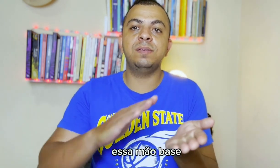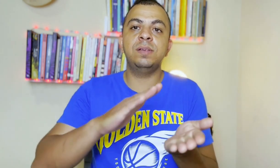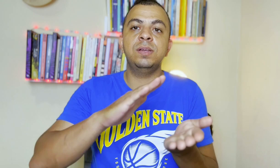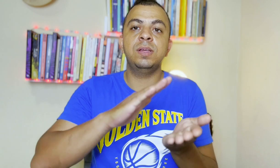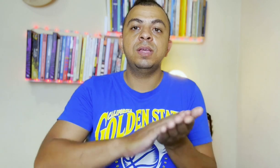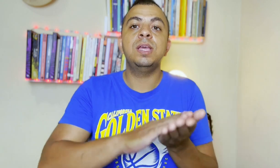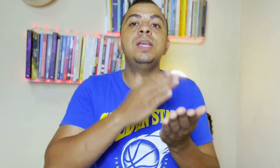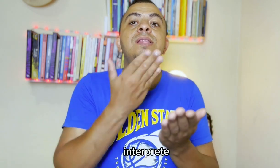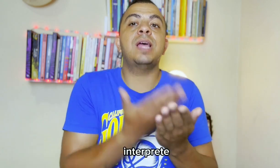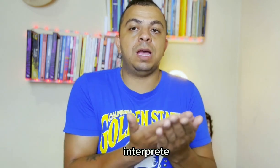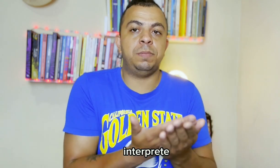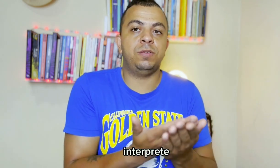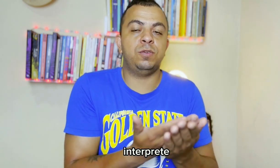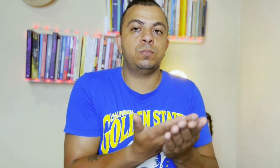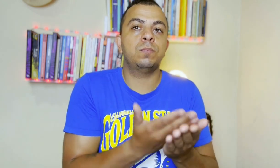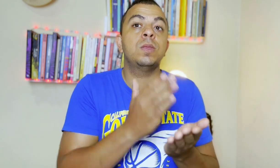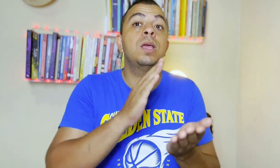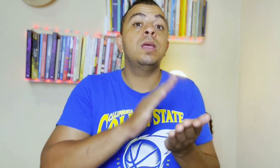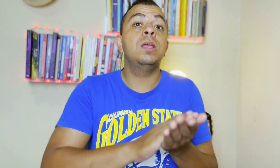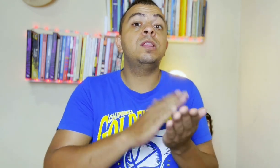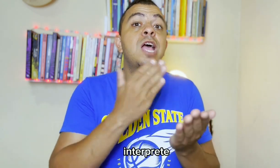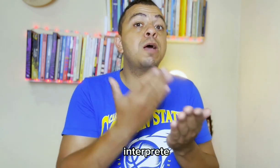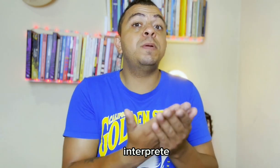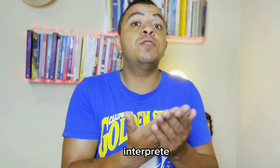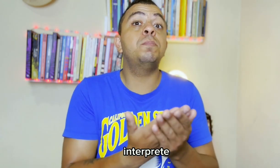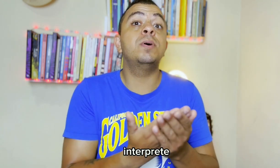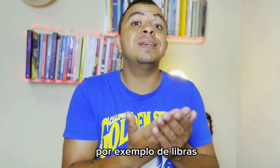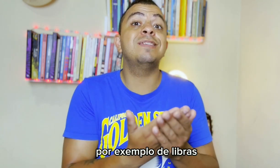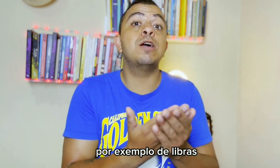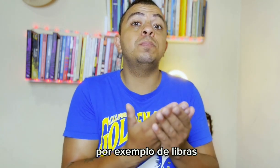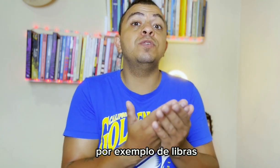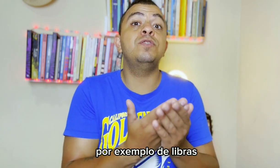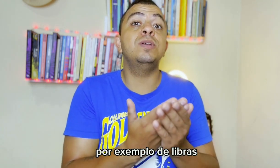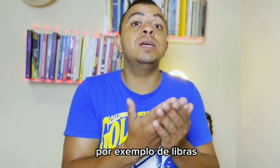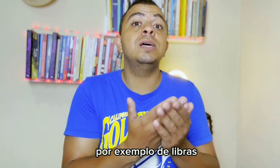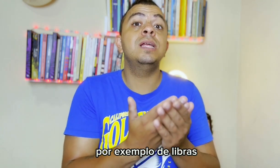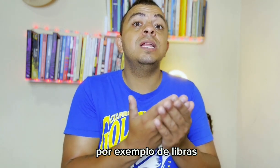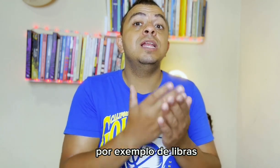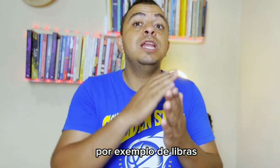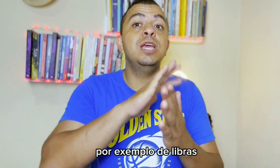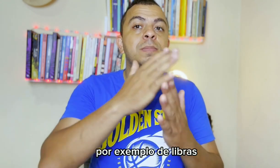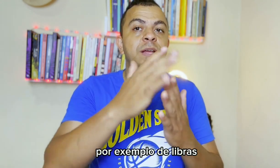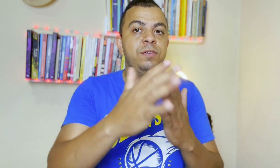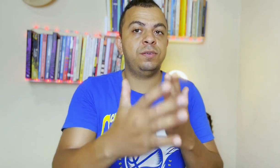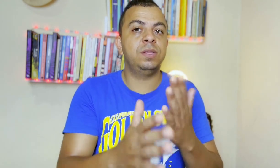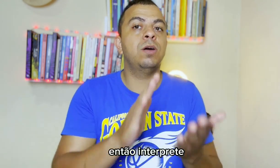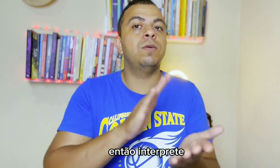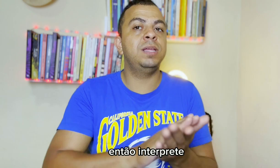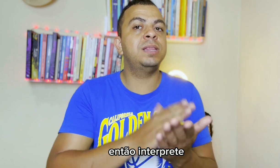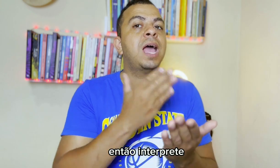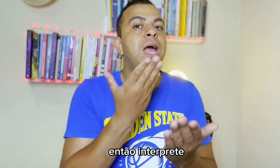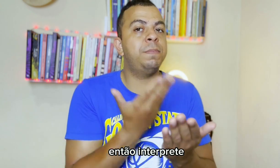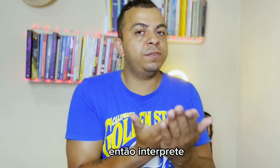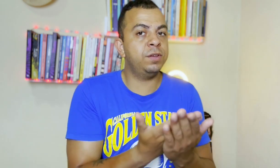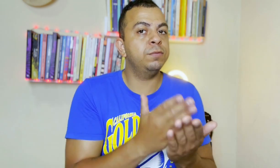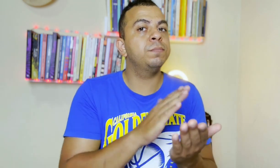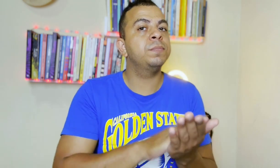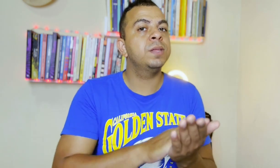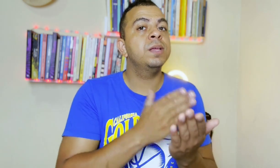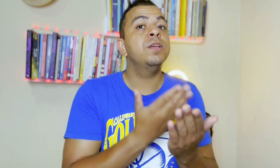base, intérprete. Intérprete, por exemplo, de Libras. Então, intérprete